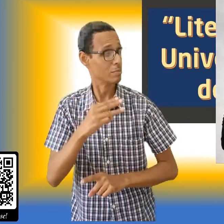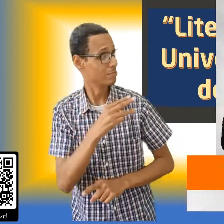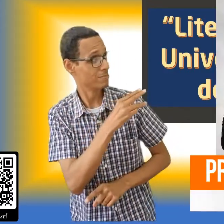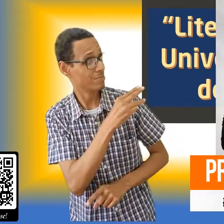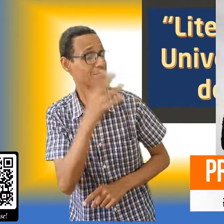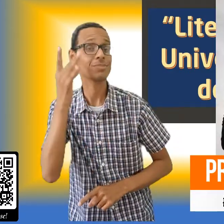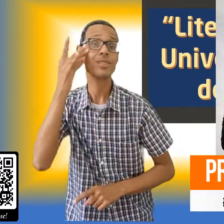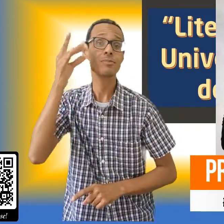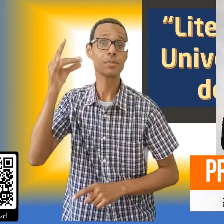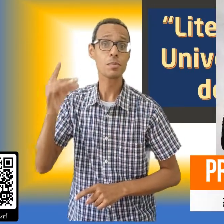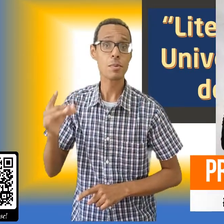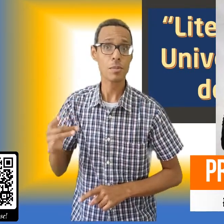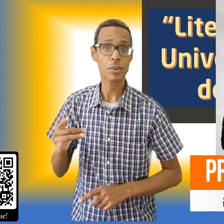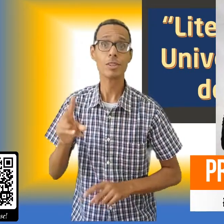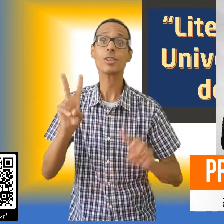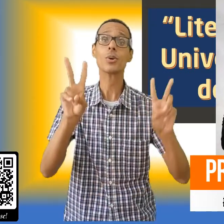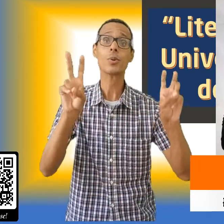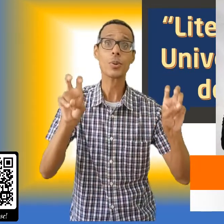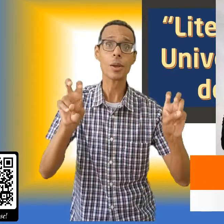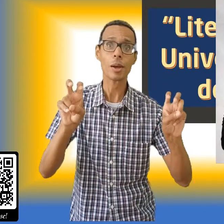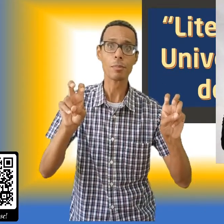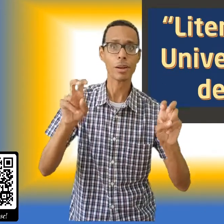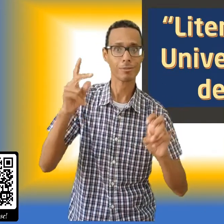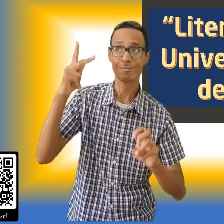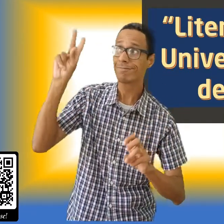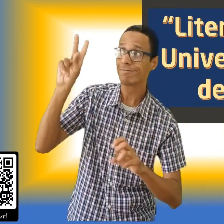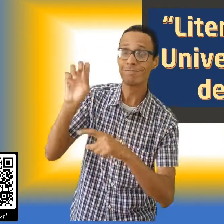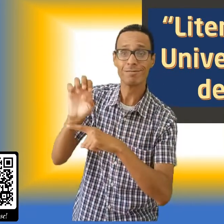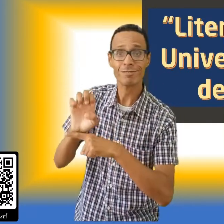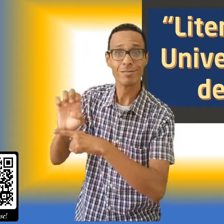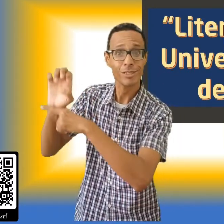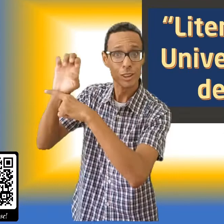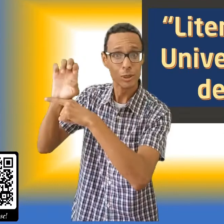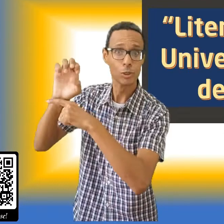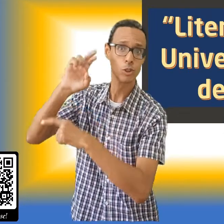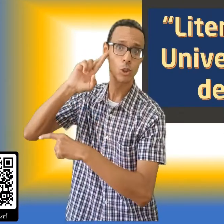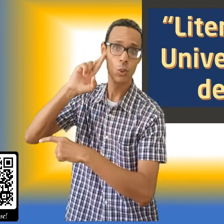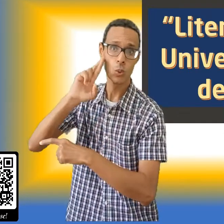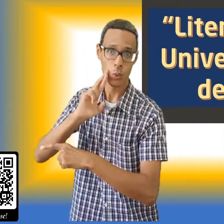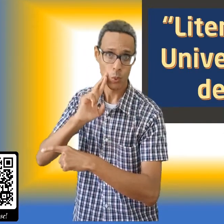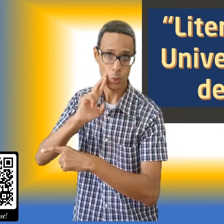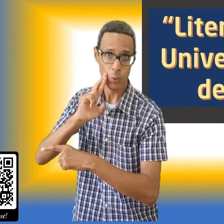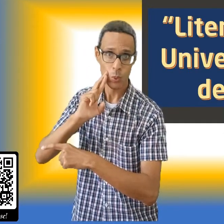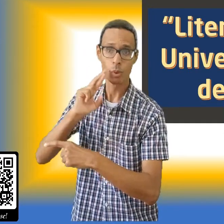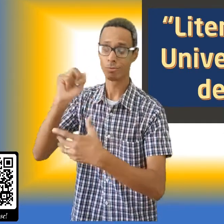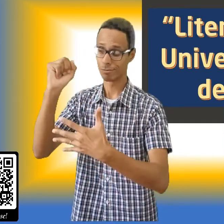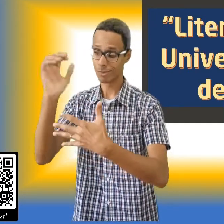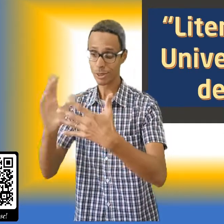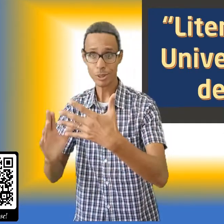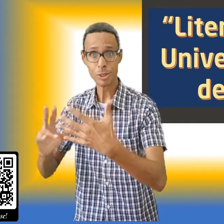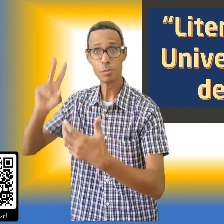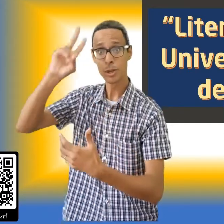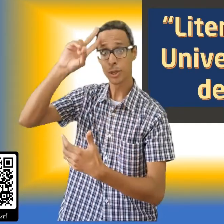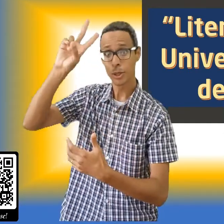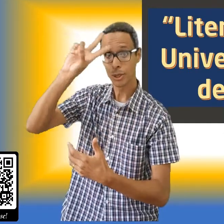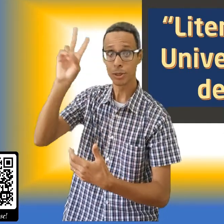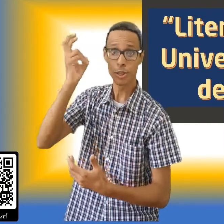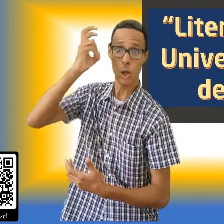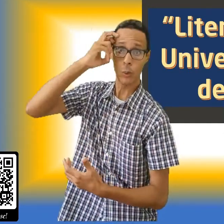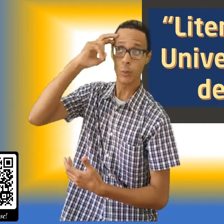Lopes vai falar mais sobre a sua obra, Sinais para Conhecer Rondônia, História,